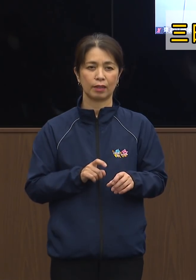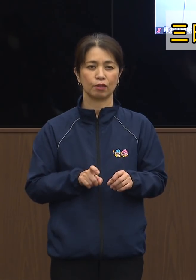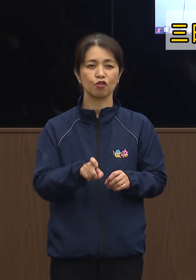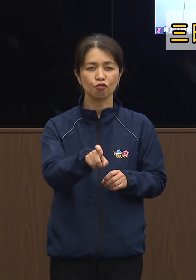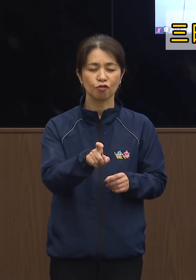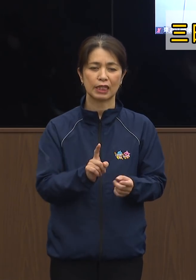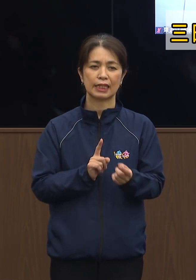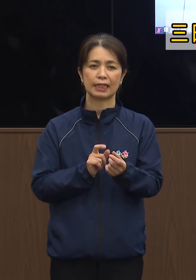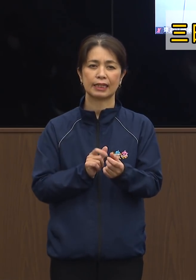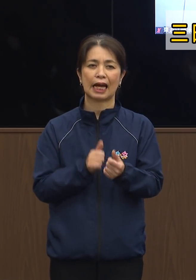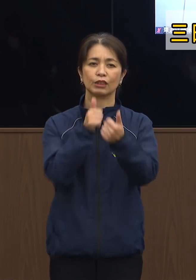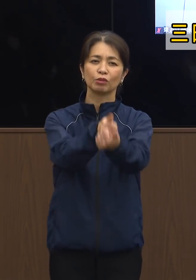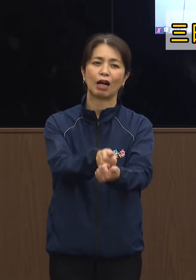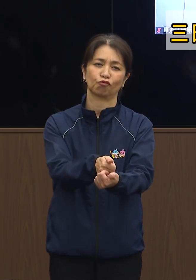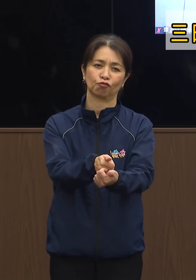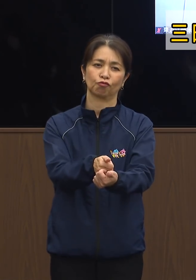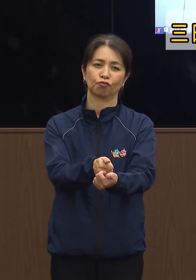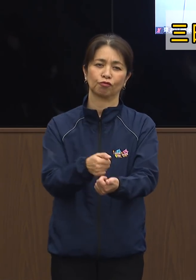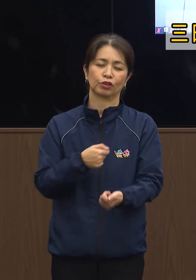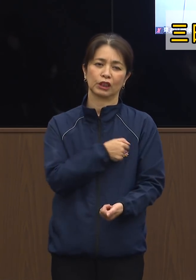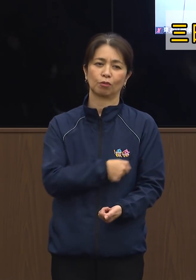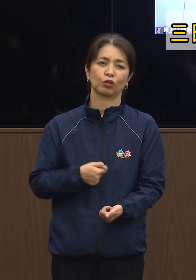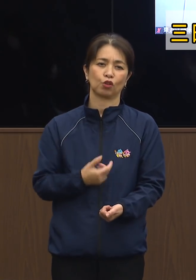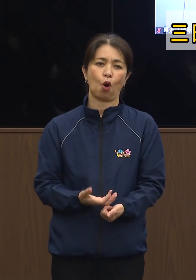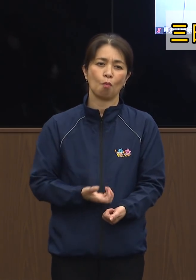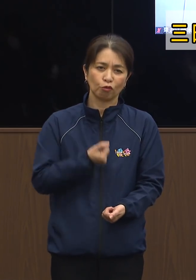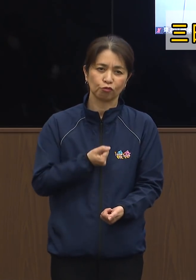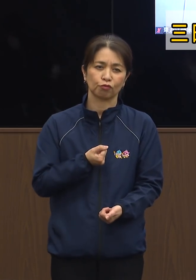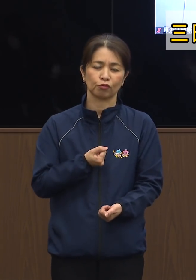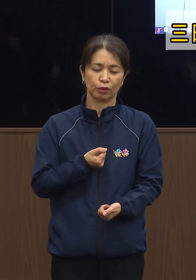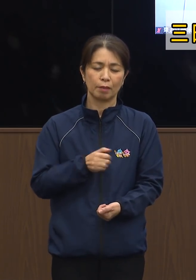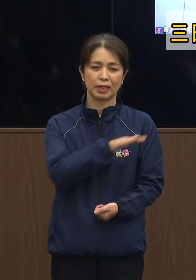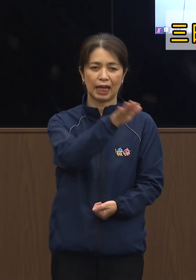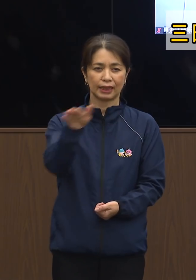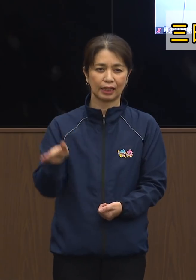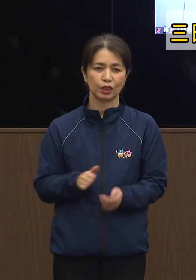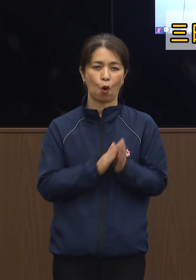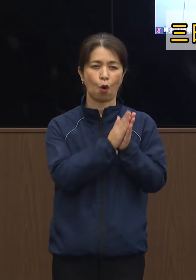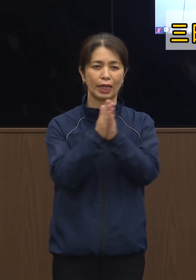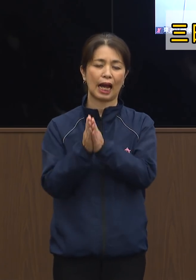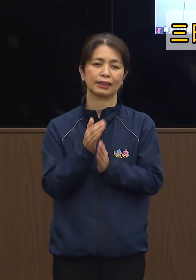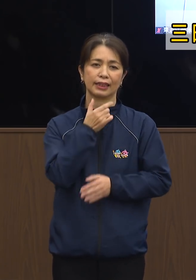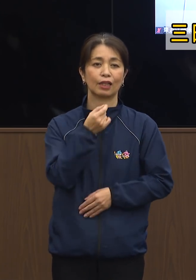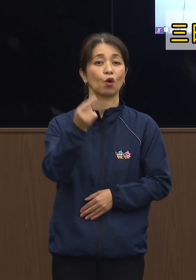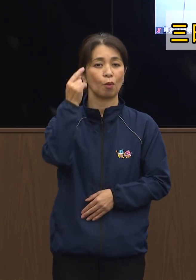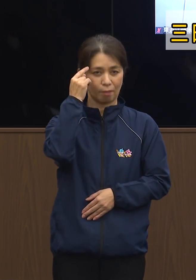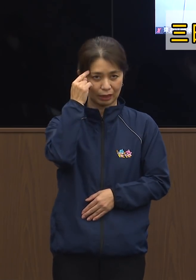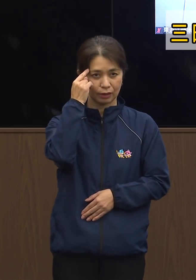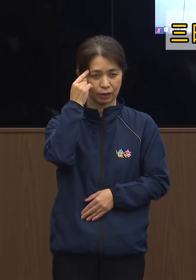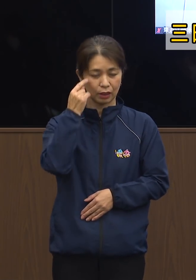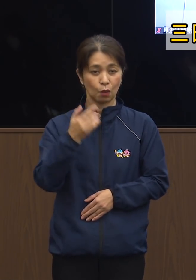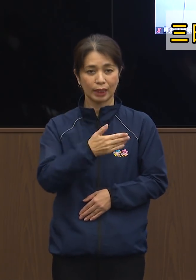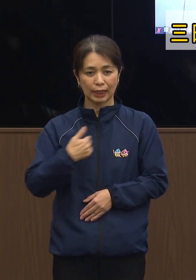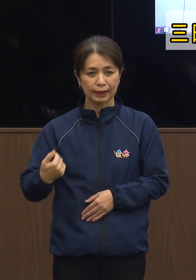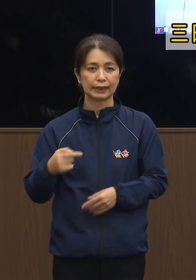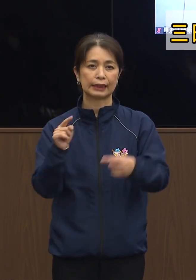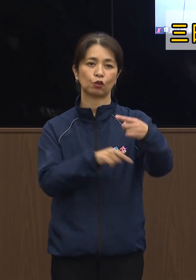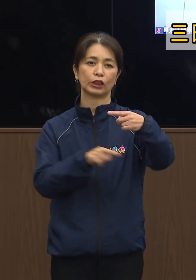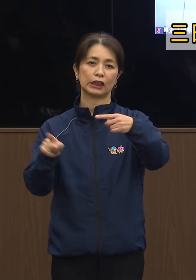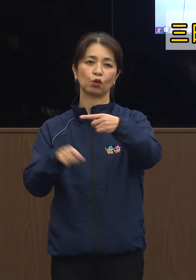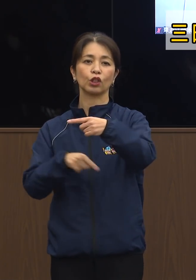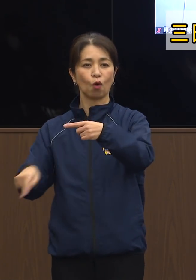か。このことについても強く皆様方にお願いをしたいと思います。私たち一人一人の行